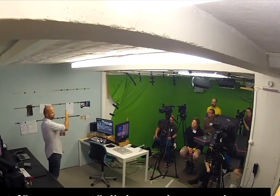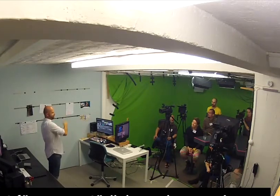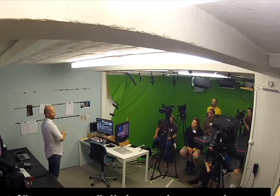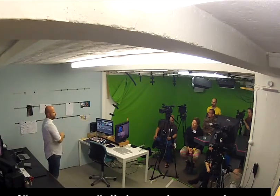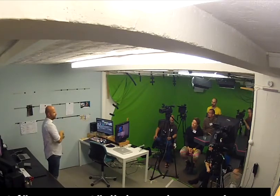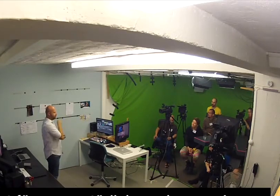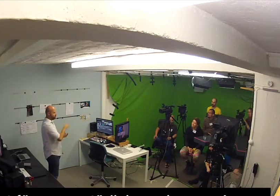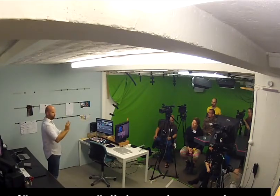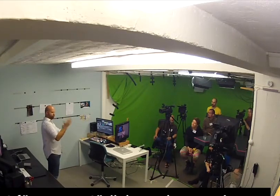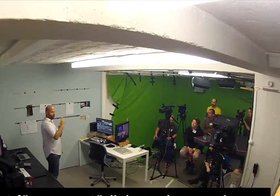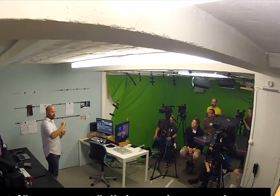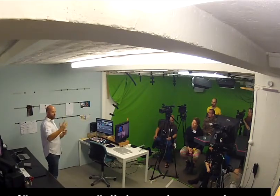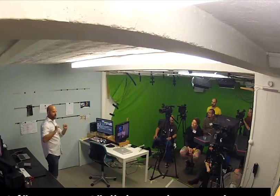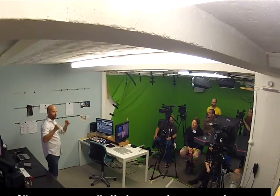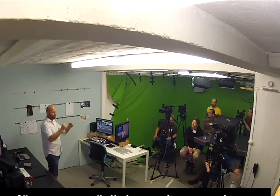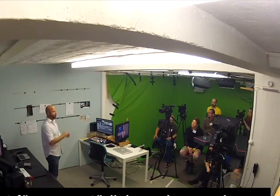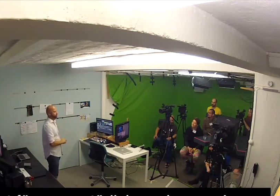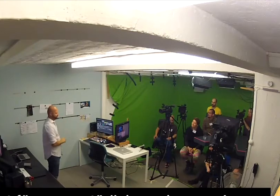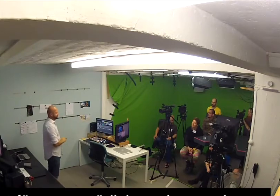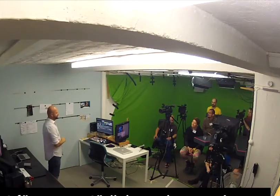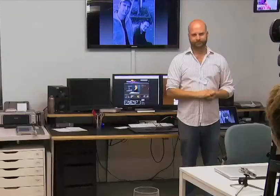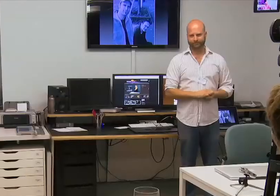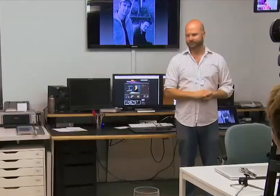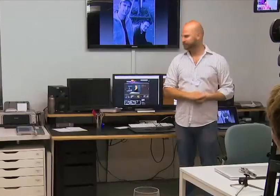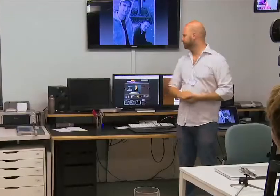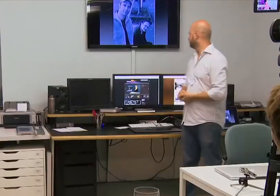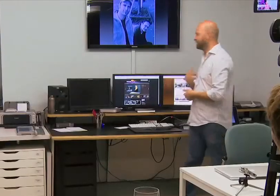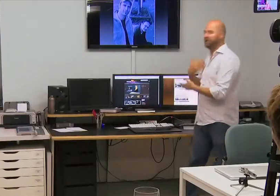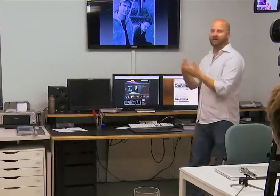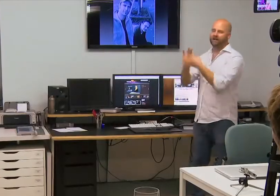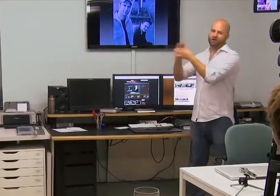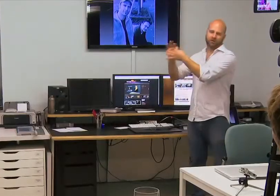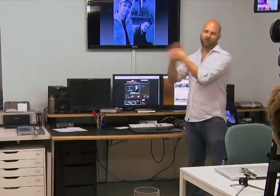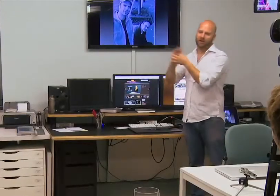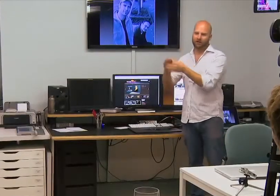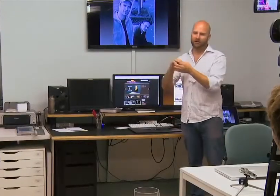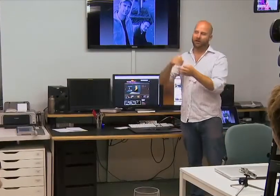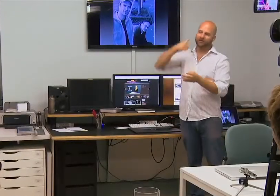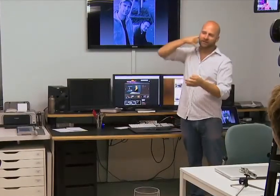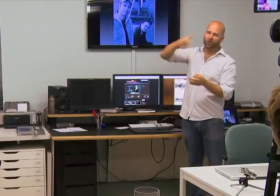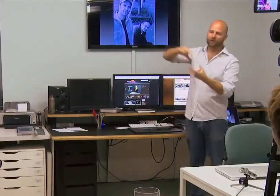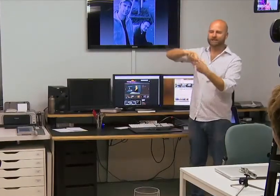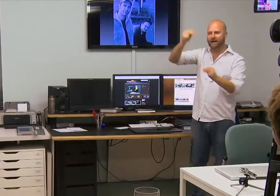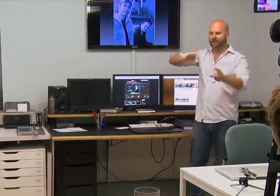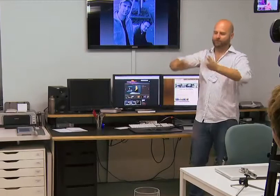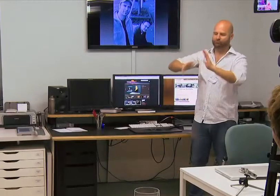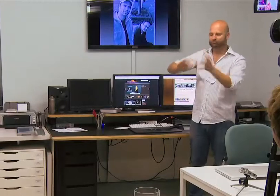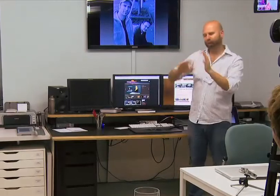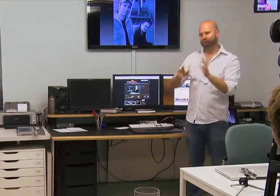ist er jetzt der Geschäftsführer davon. Und das ist super für uns auch. Aber wir sind immer noch im